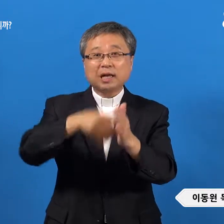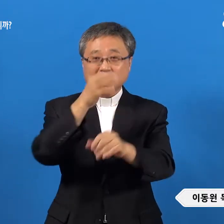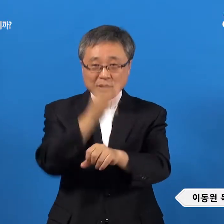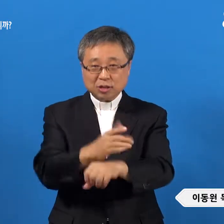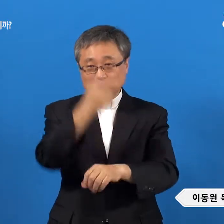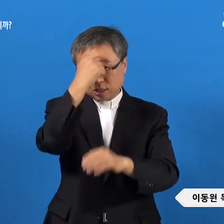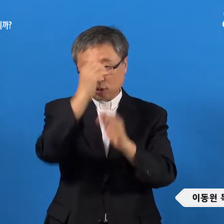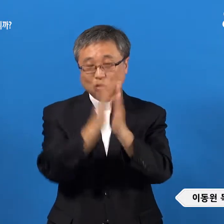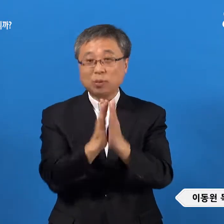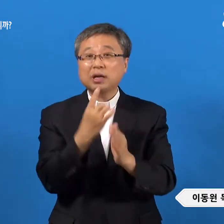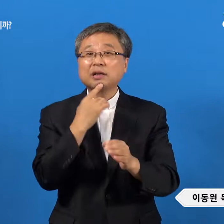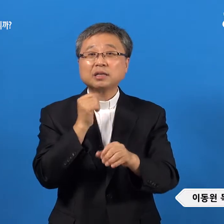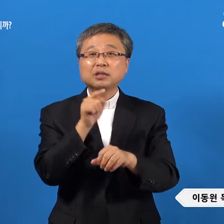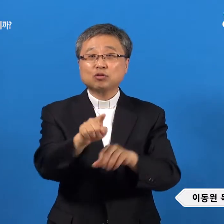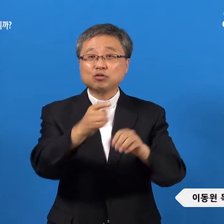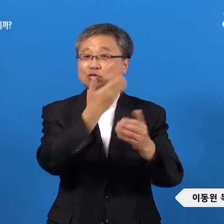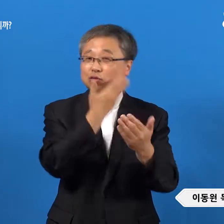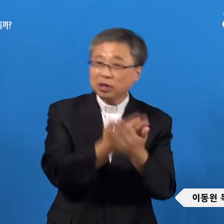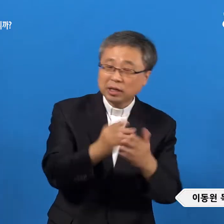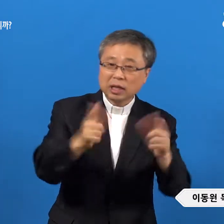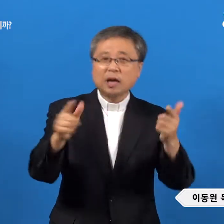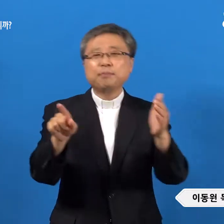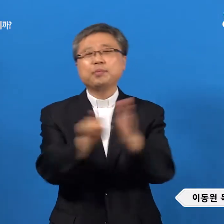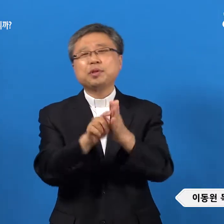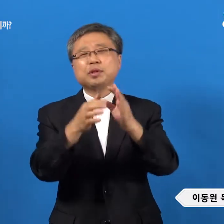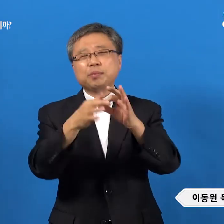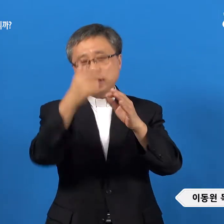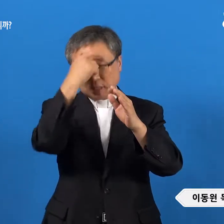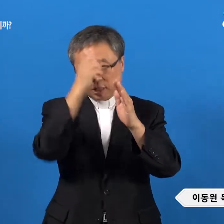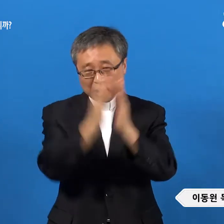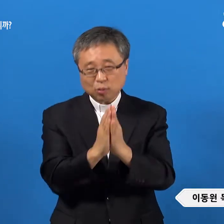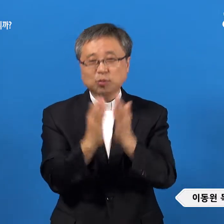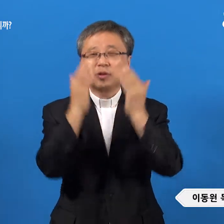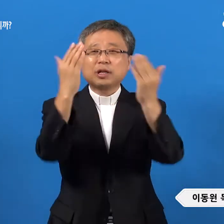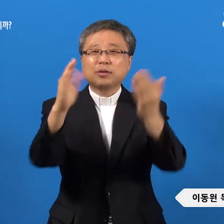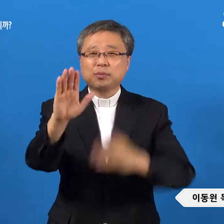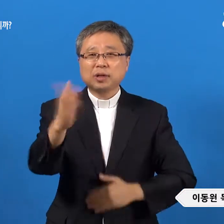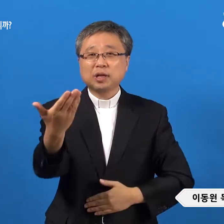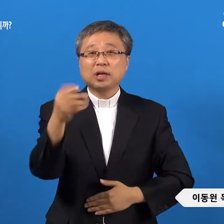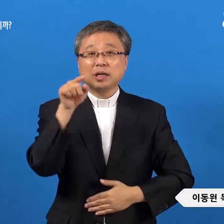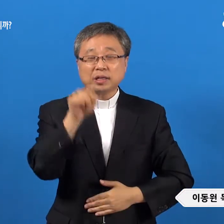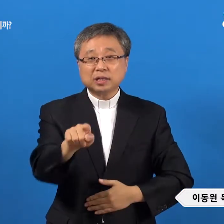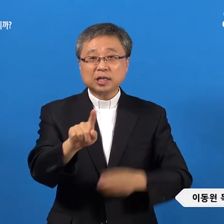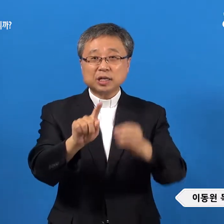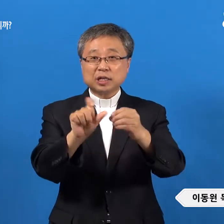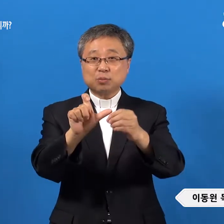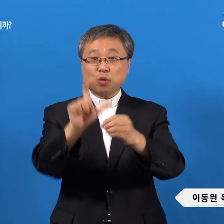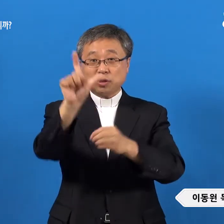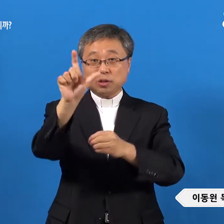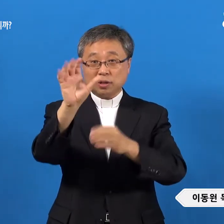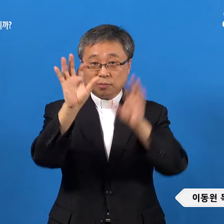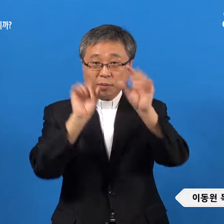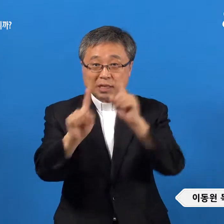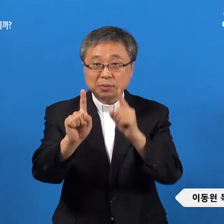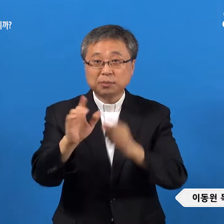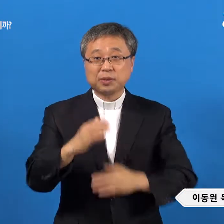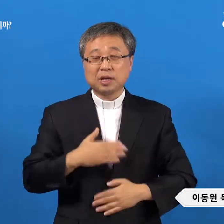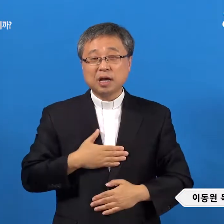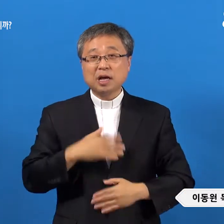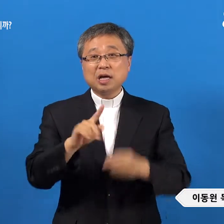것이 중요하지 않습니다. 믿음의 기도를 드려야 합니다. 믿음의 기도. 그것이 15절의 말씀이 아닙니까? 자,